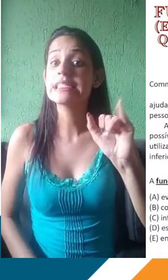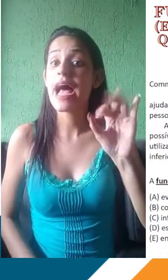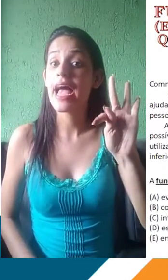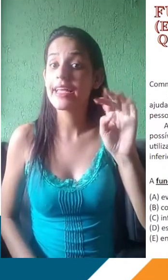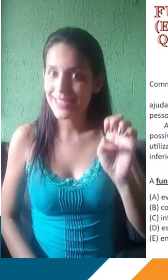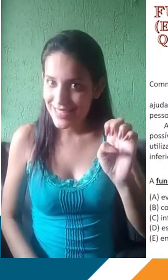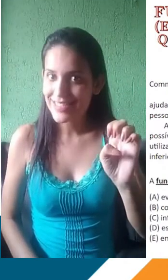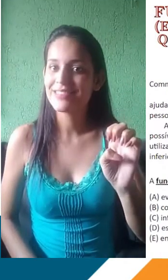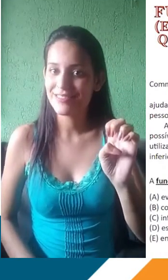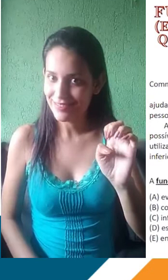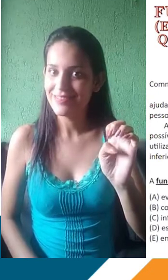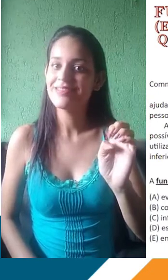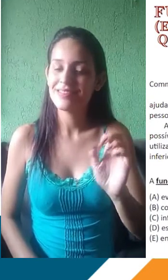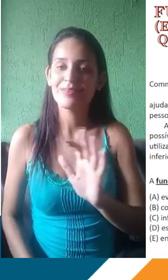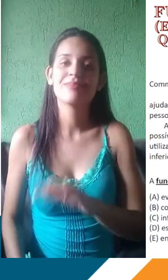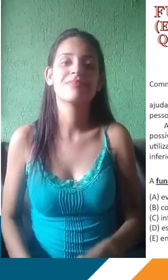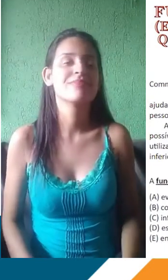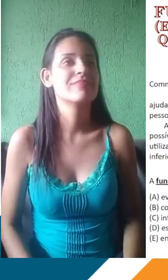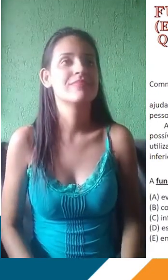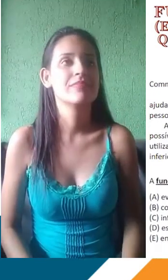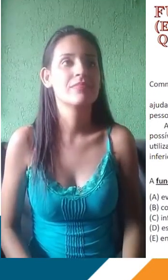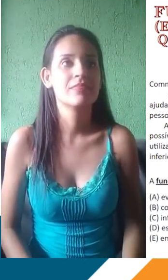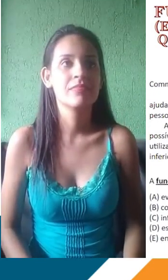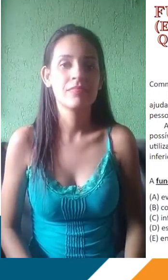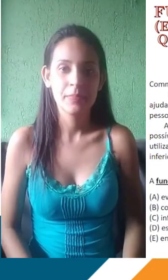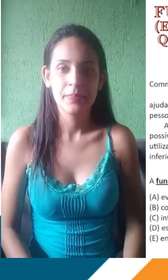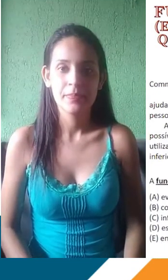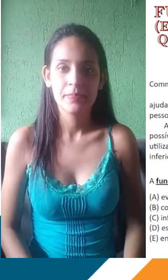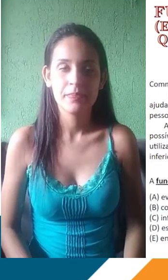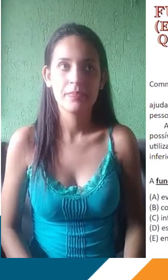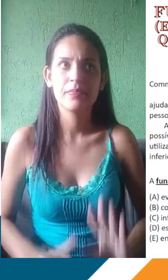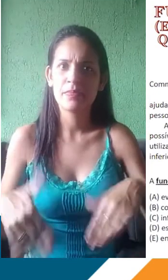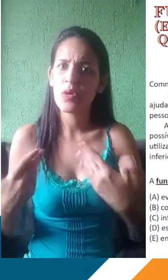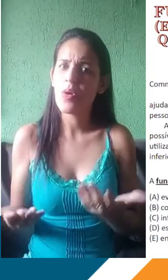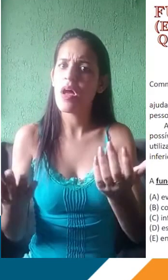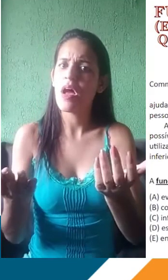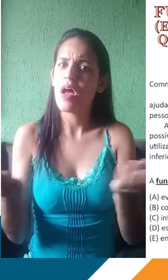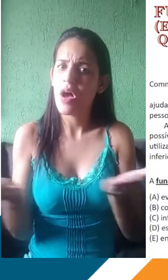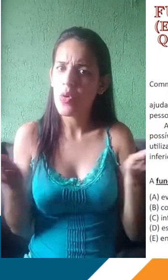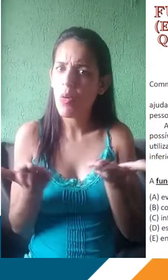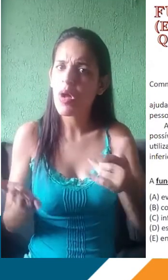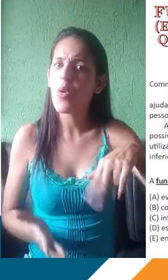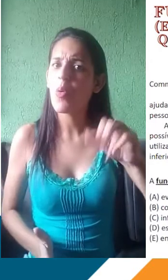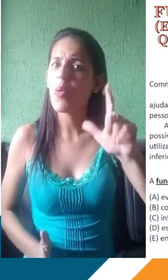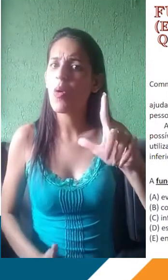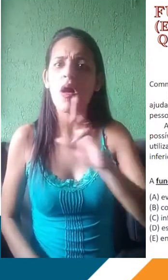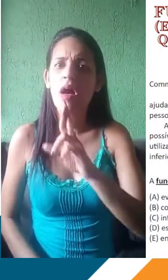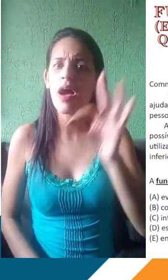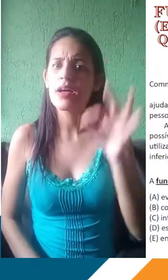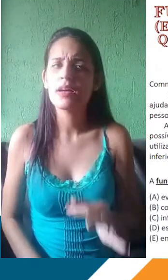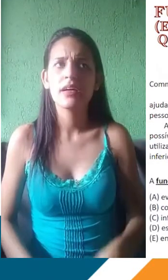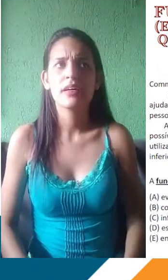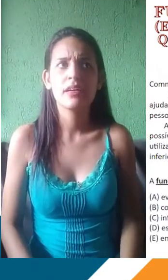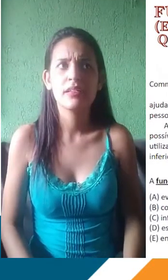disso, vamos agora observar qual alternativa traz uma característica predominante da função da linguagem